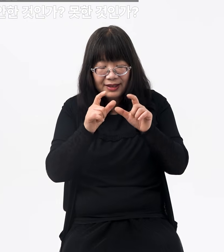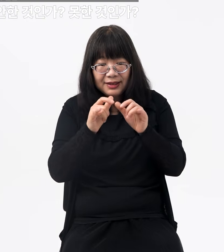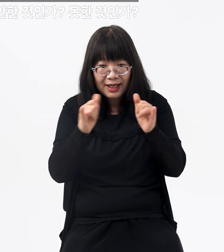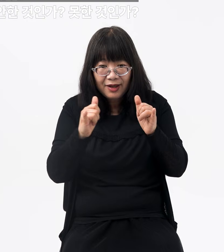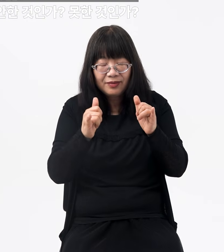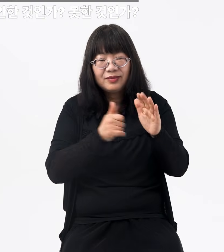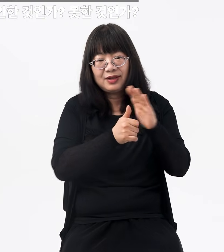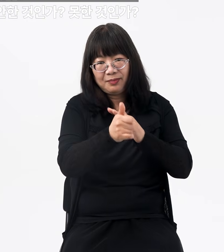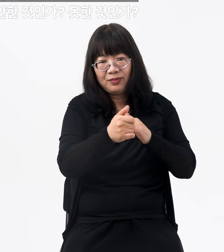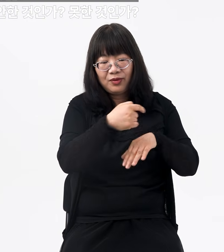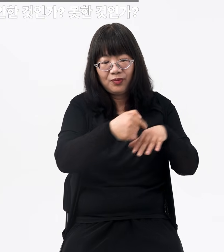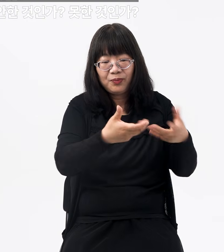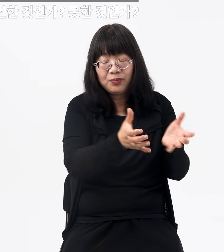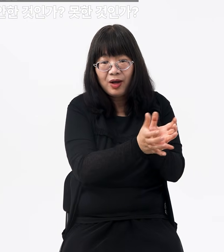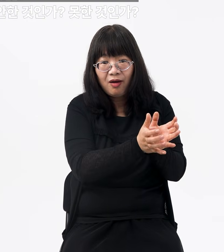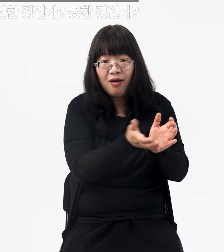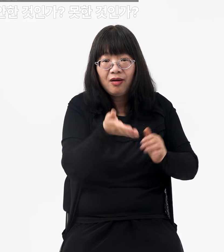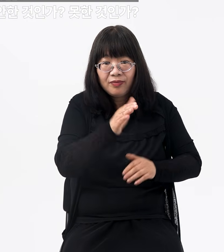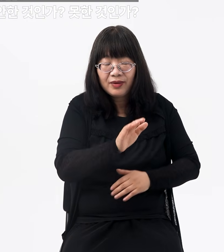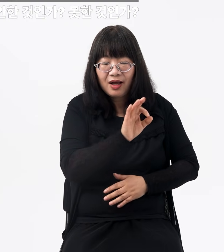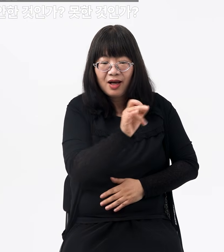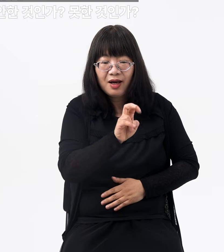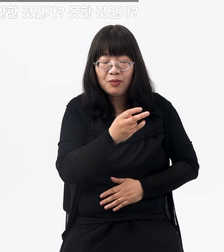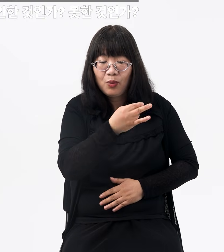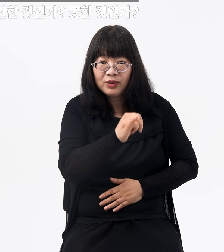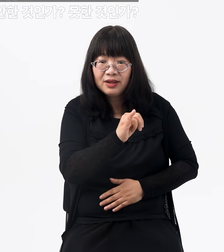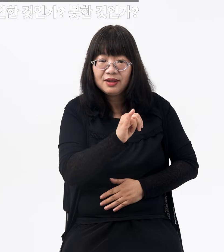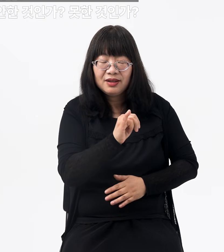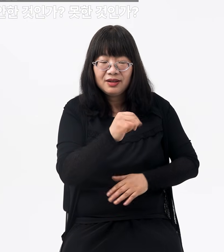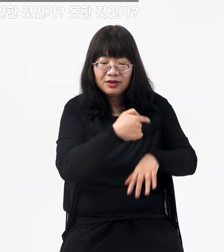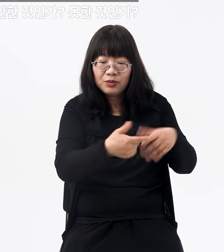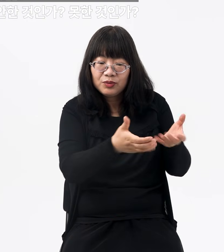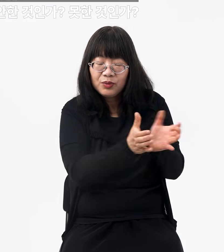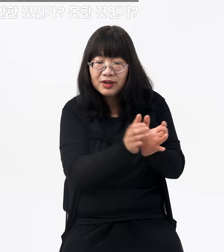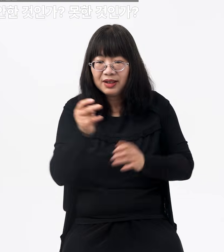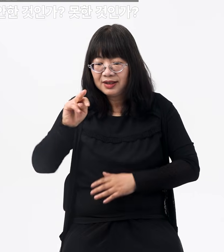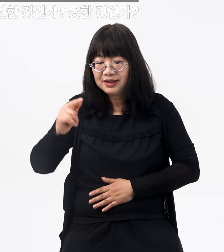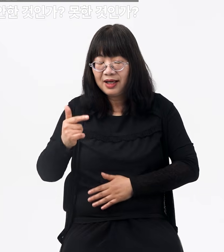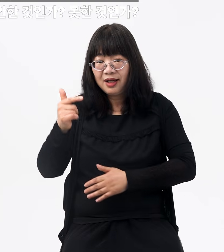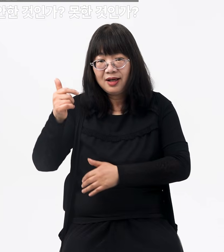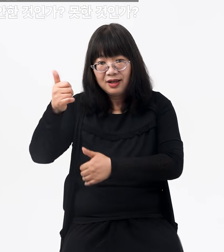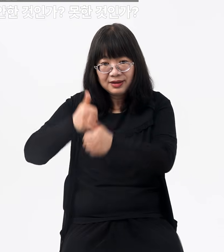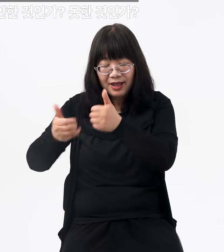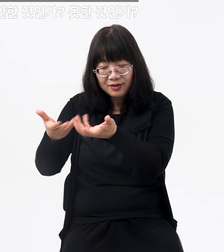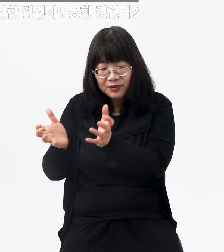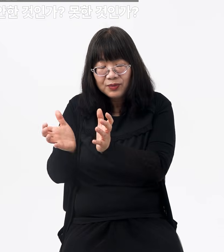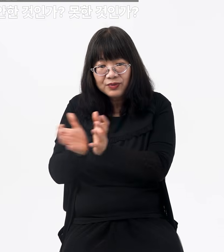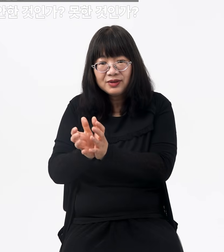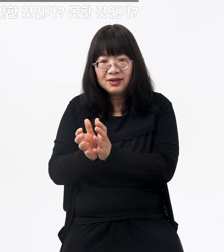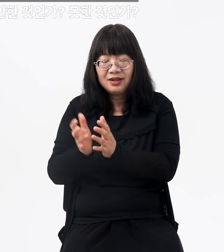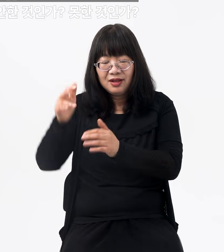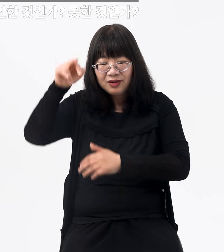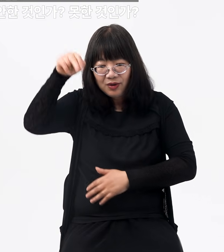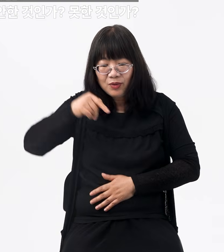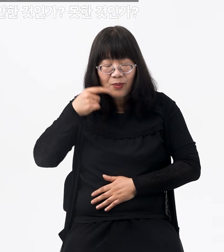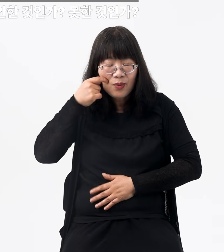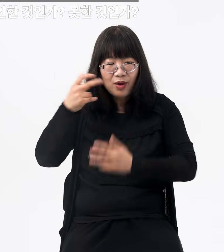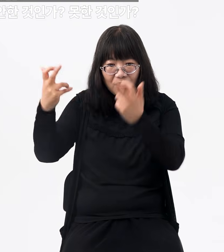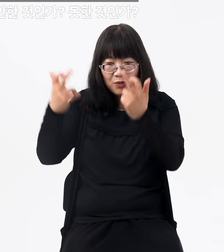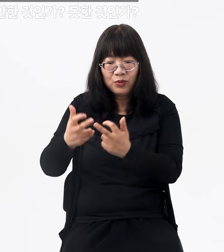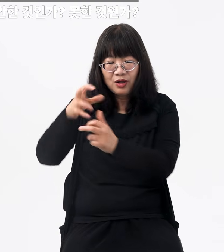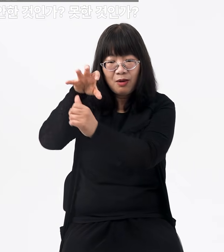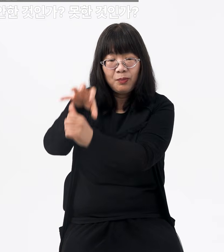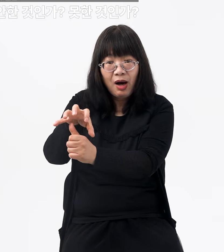족속이 단 지파를 내려오지도 못하게 저 골짜기로 밀어 넣었어. 그리고 너희들